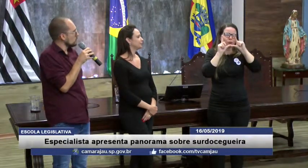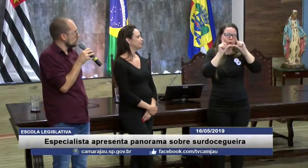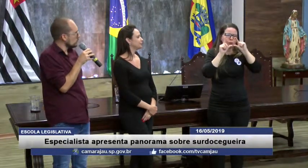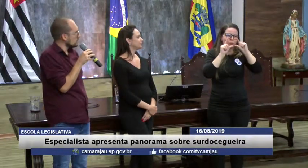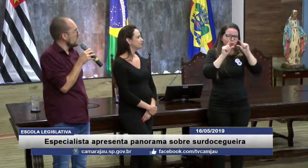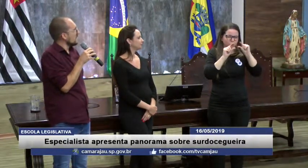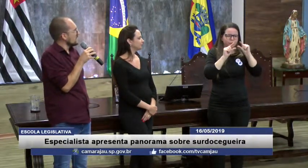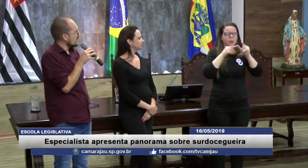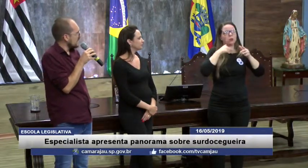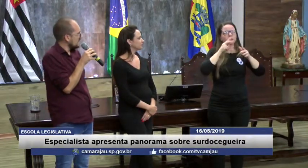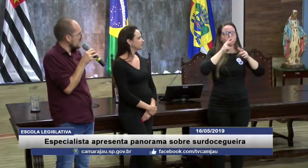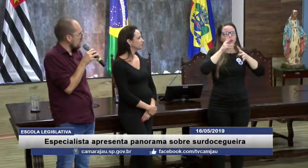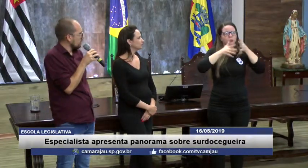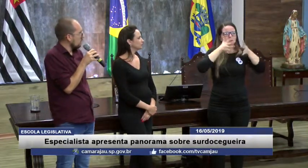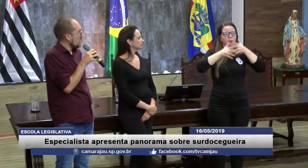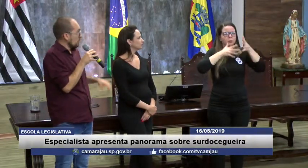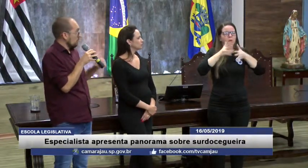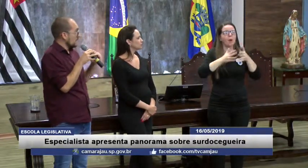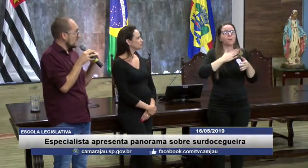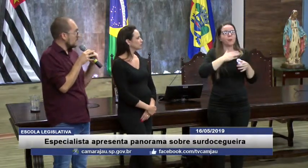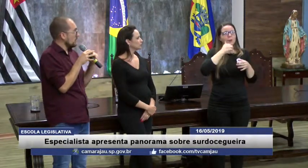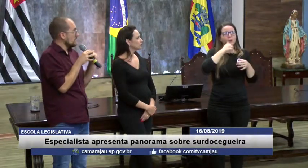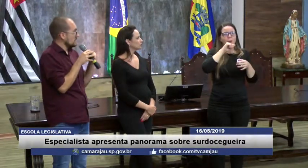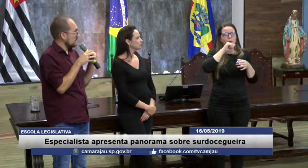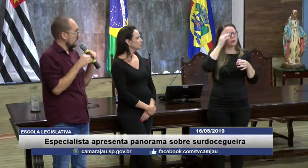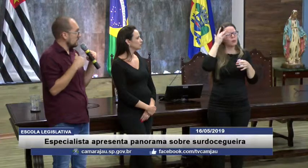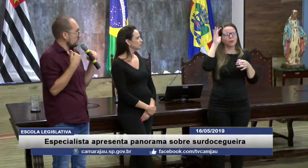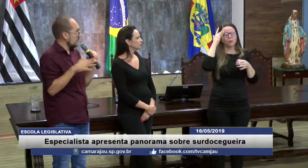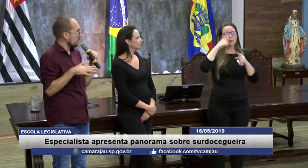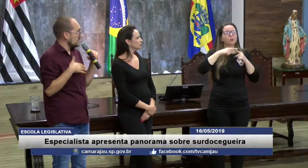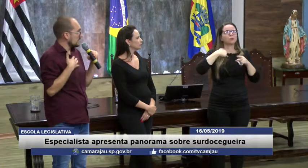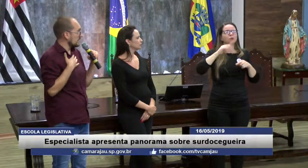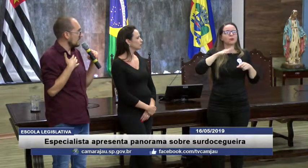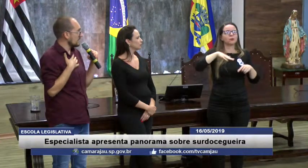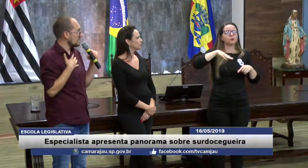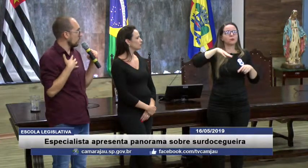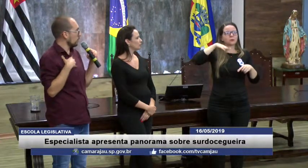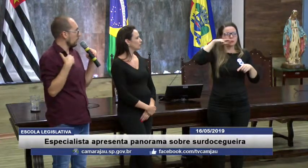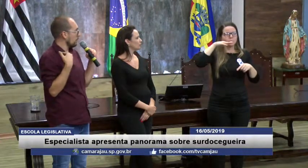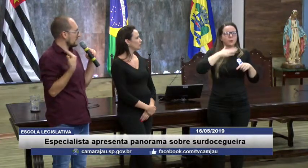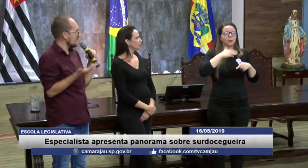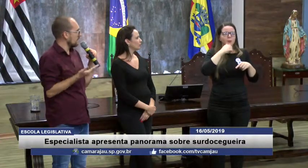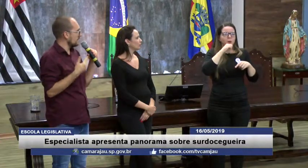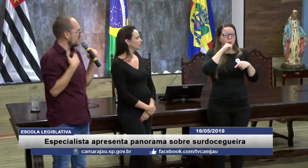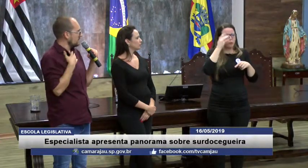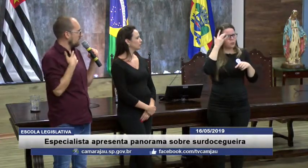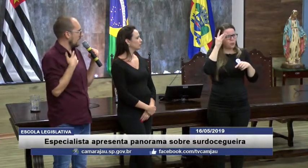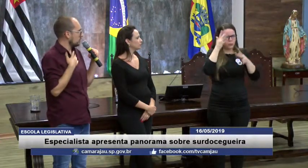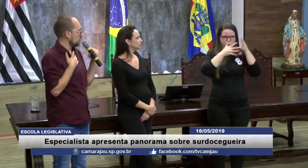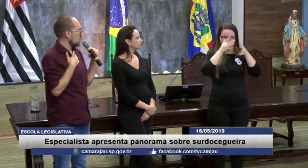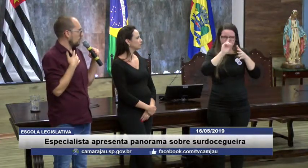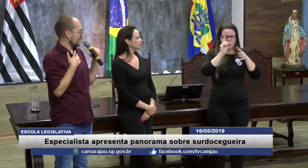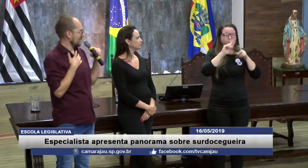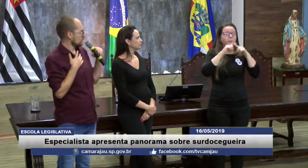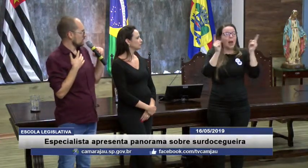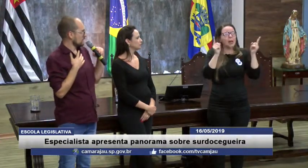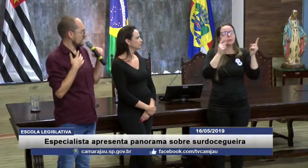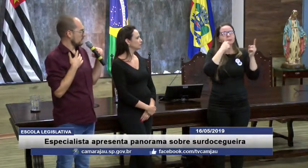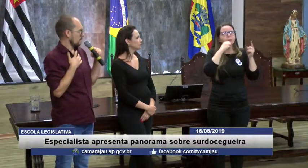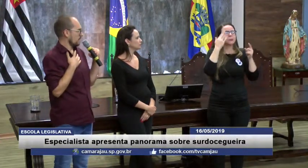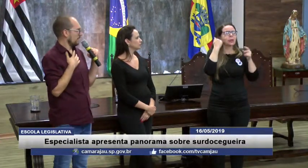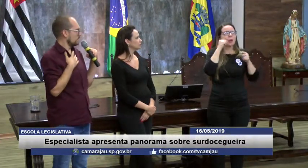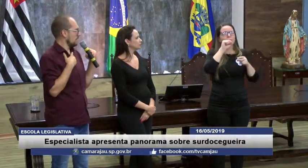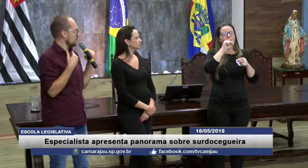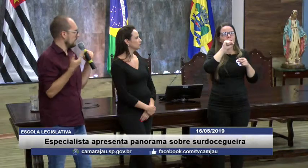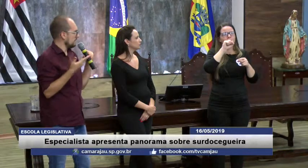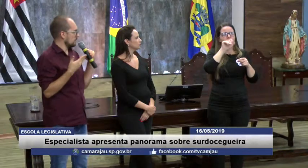muitos surdos que sinalizavam. Foi aí que eu exercitei, de fato, a minha sinalização, que eu comecei a aprender, de fato. Porque até os 11 anos,